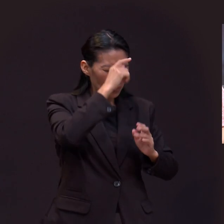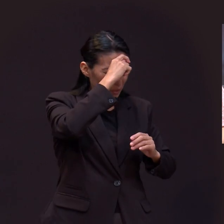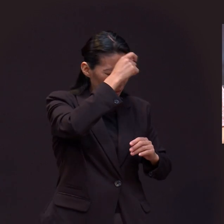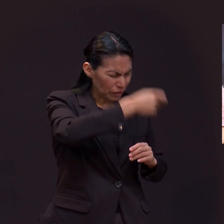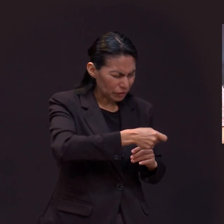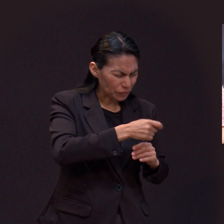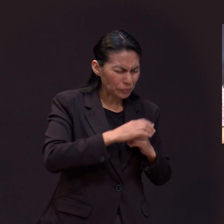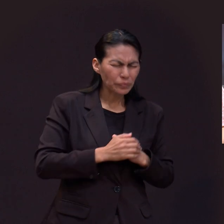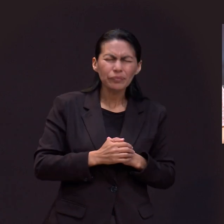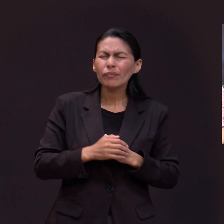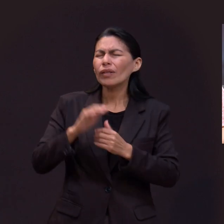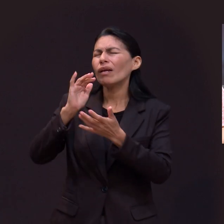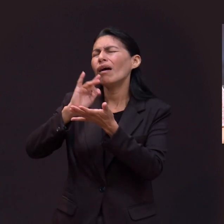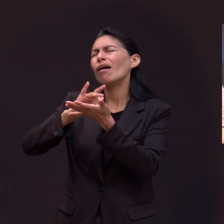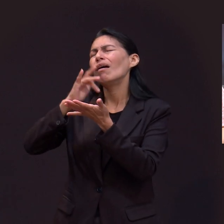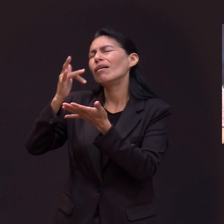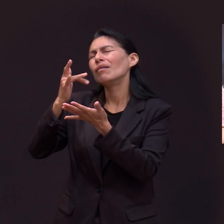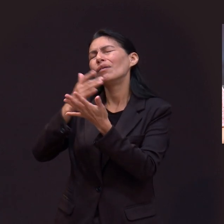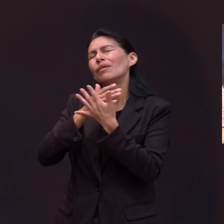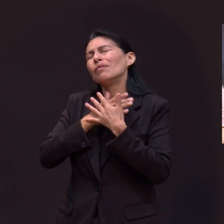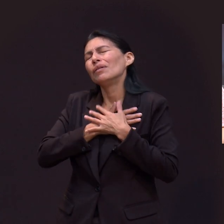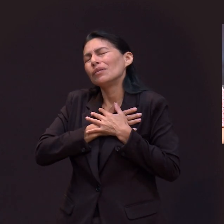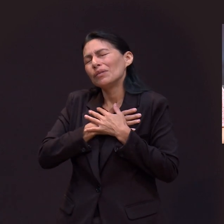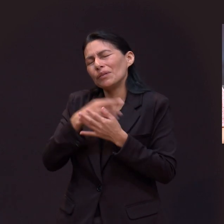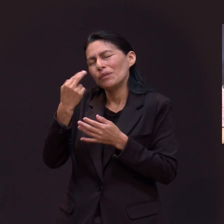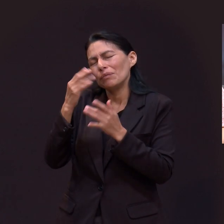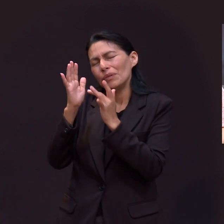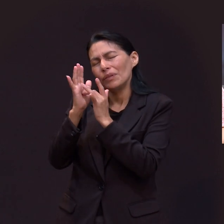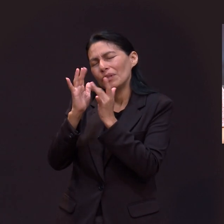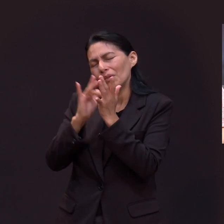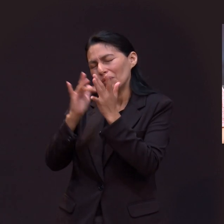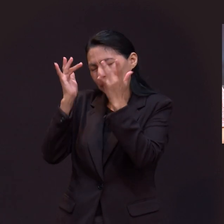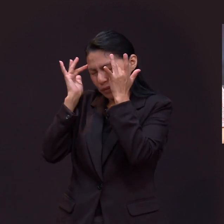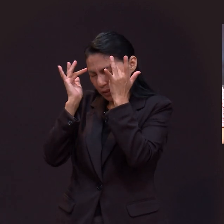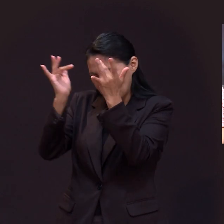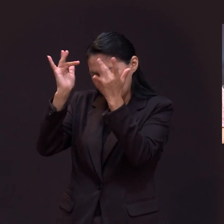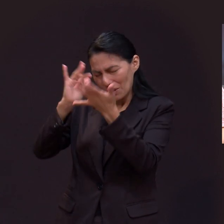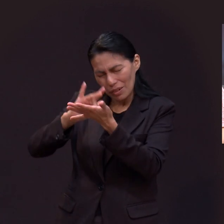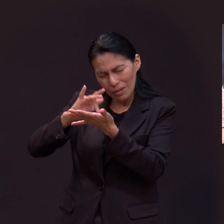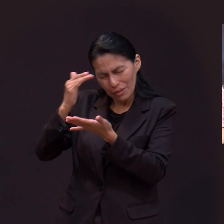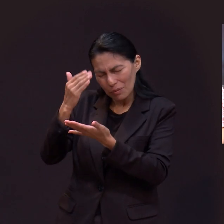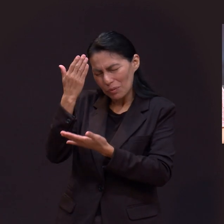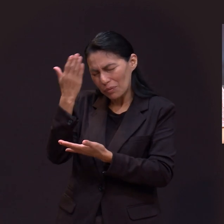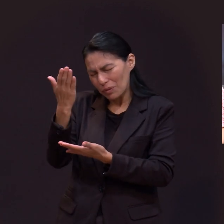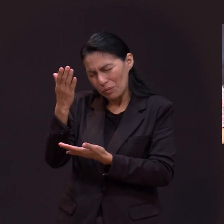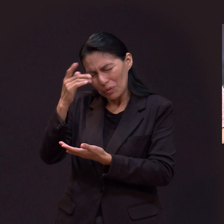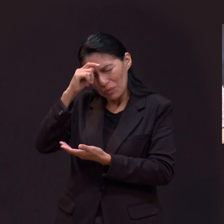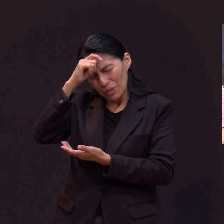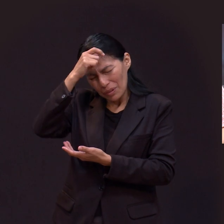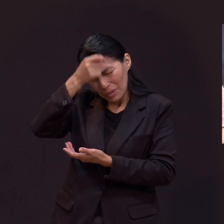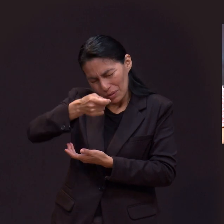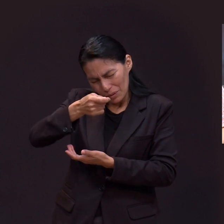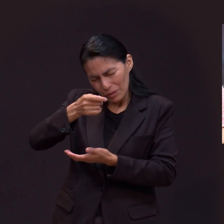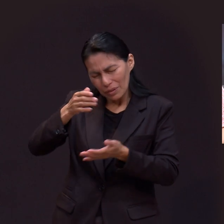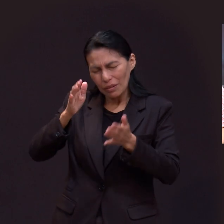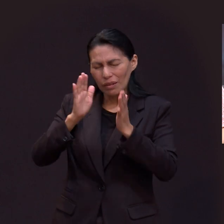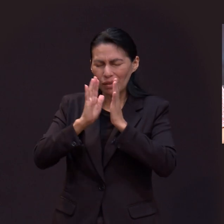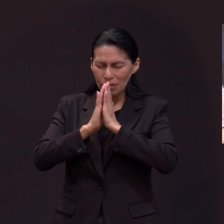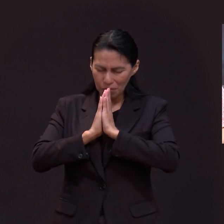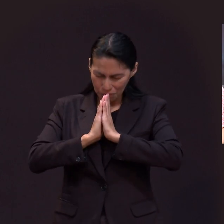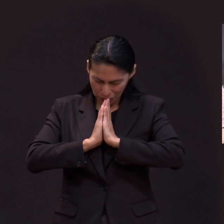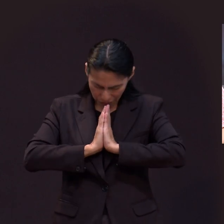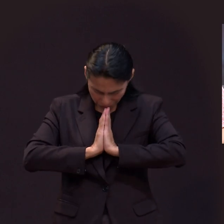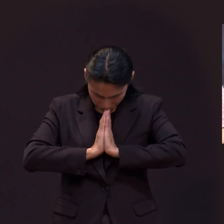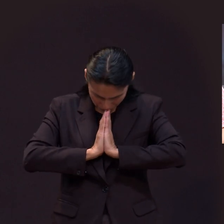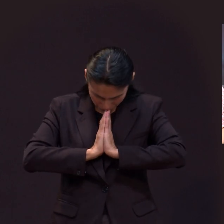gracias por amarnos gracias por escuchar nuestras súplicas en el nombre sagrado de jesús te agradecemos y te pedimos tus bendiciones